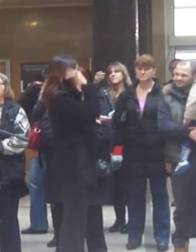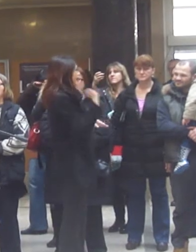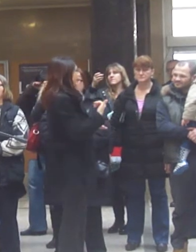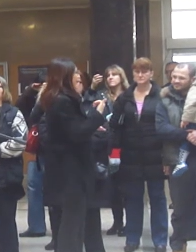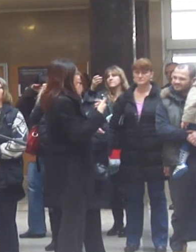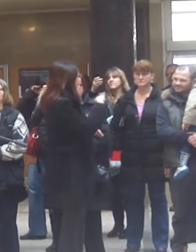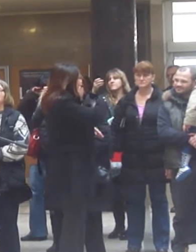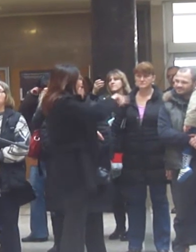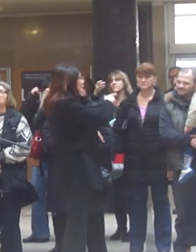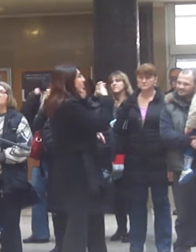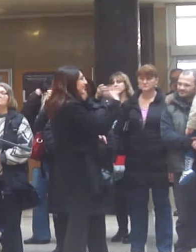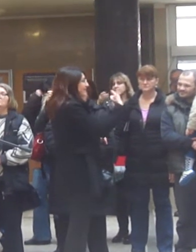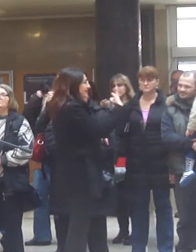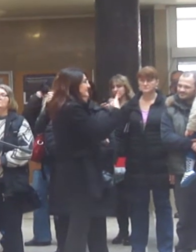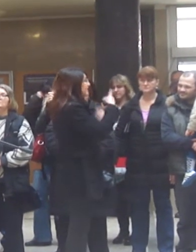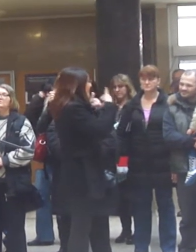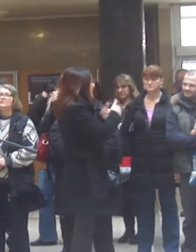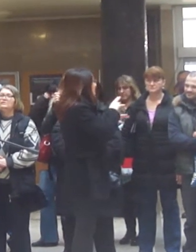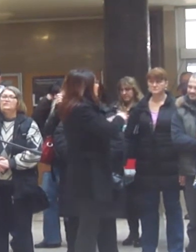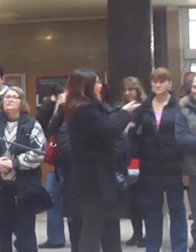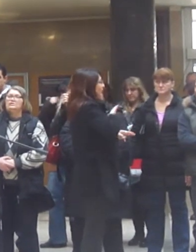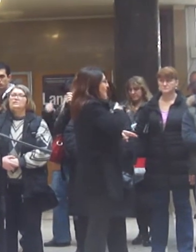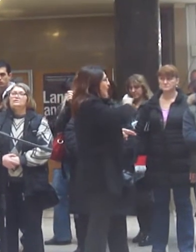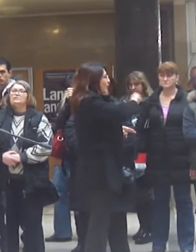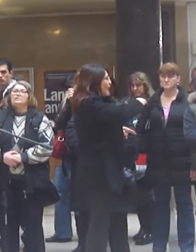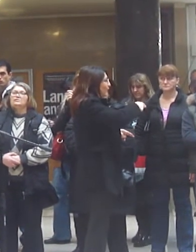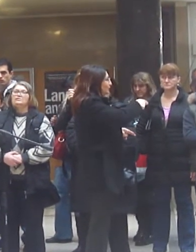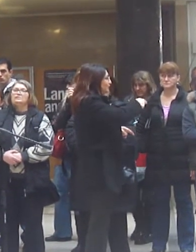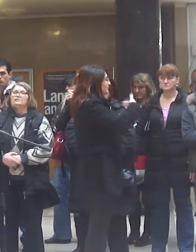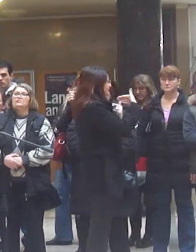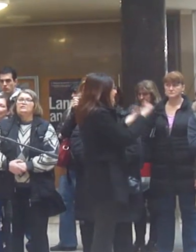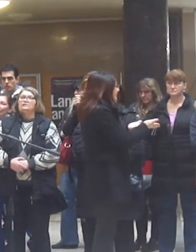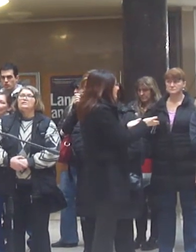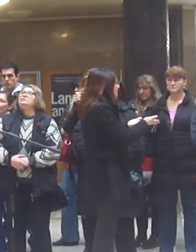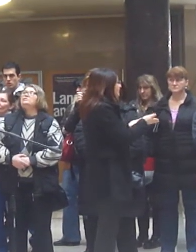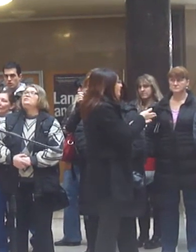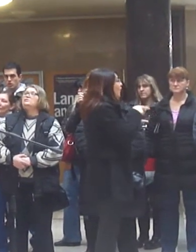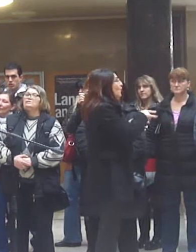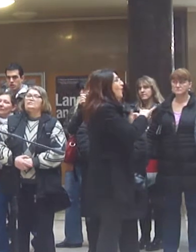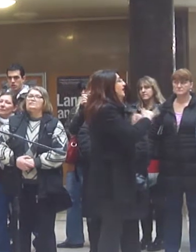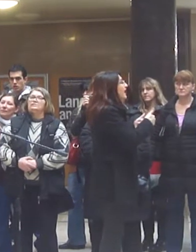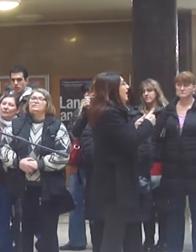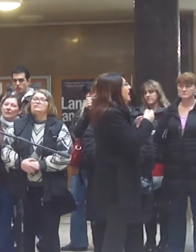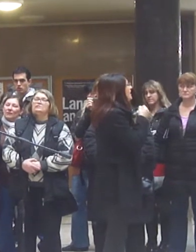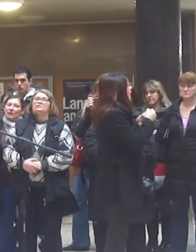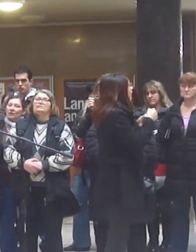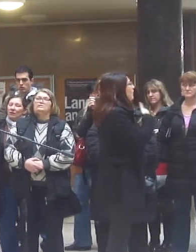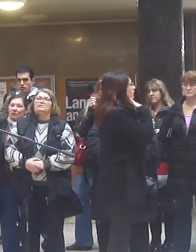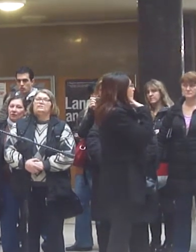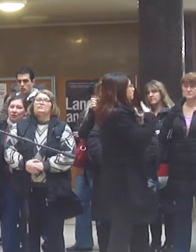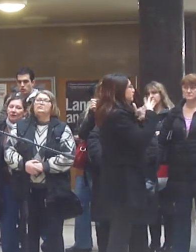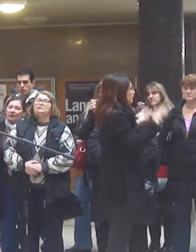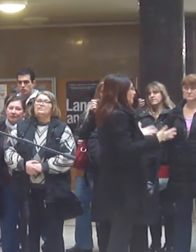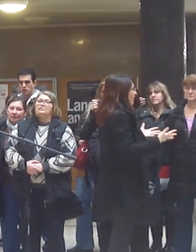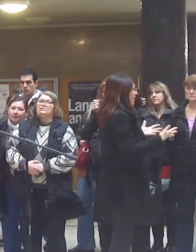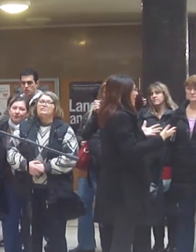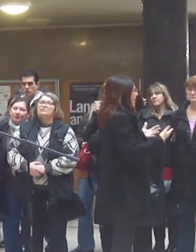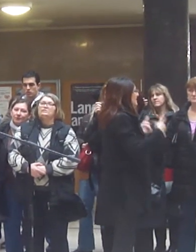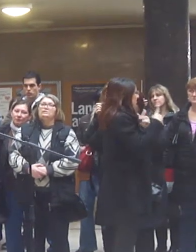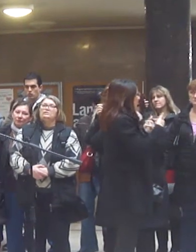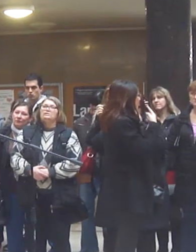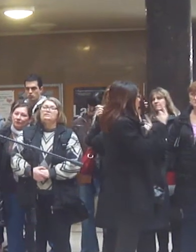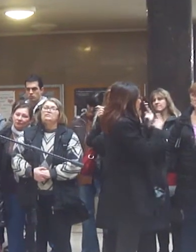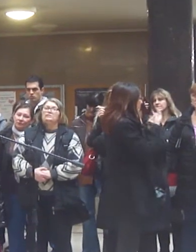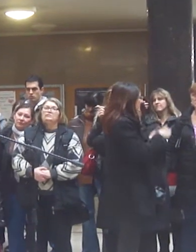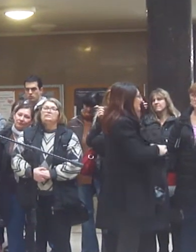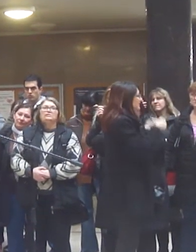Vas 20 danas ćete dobiti ključeve. To je za vas jako puno. U krizno recesijsko